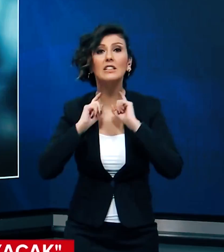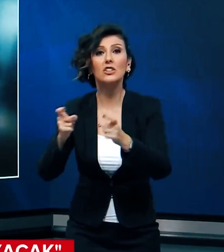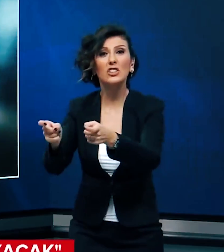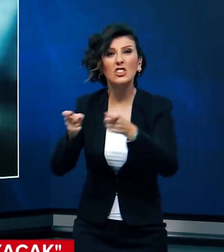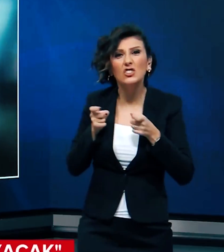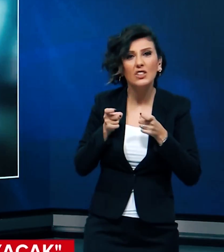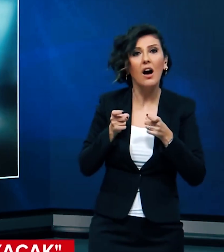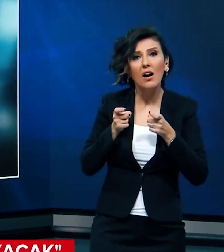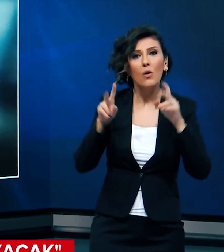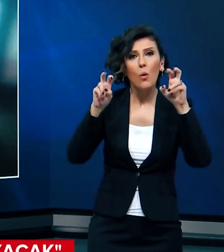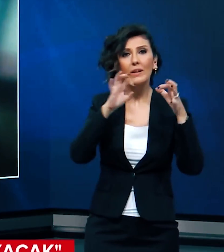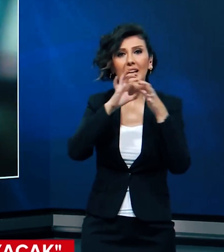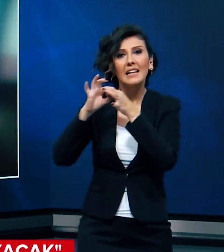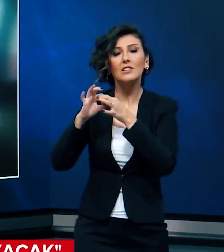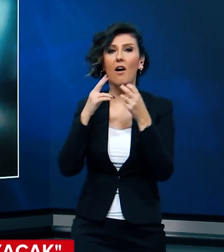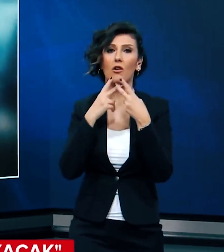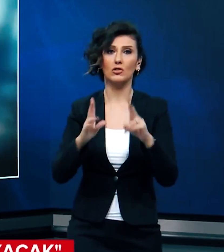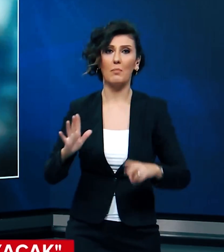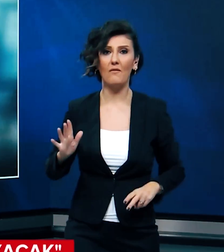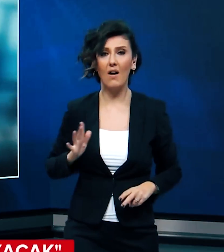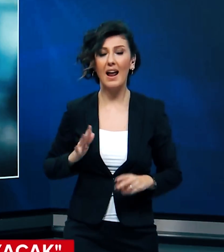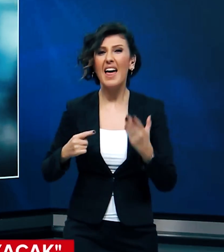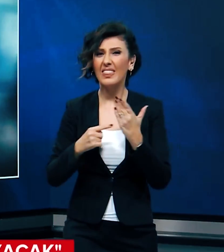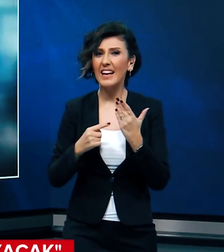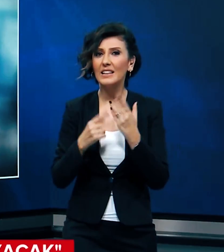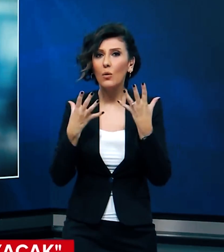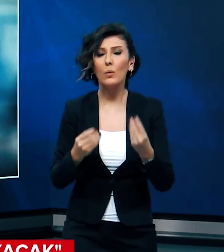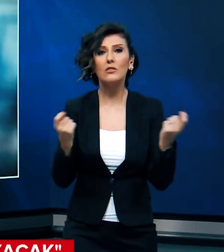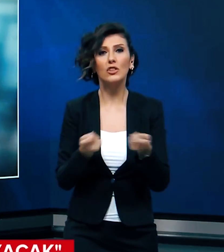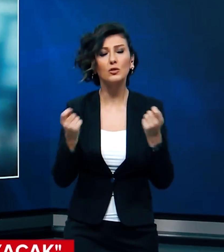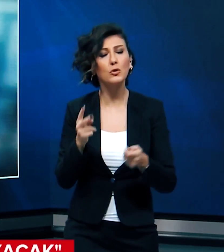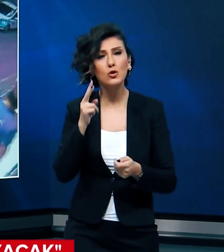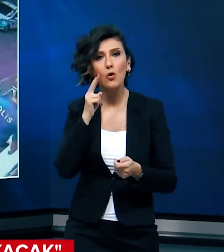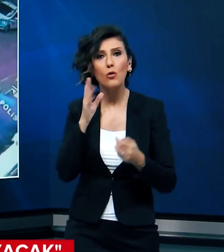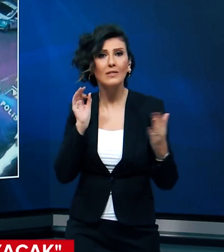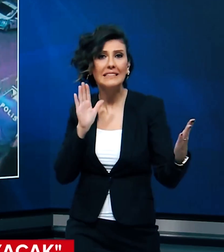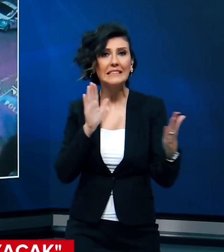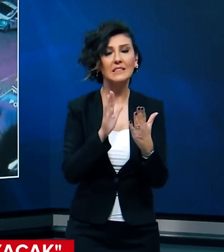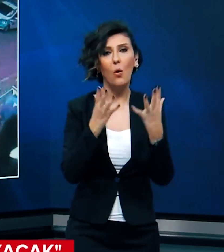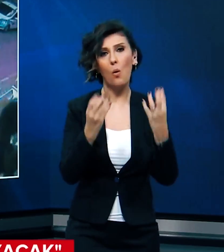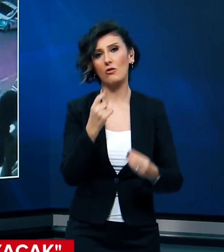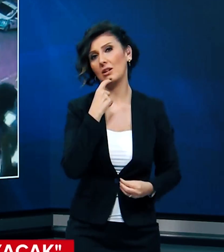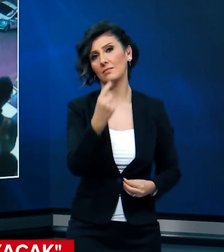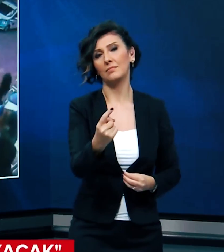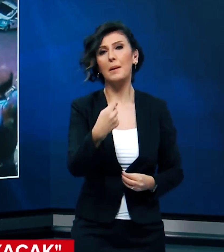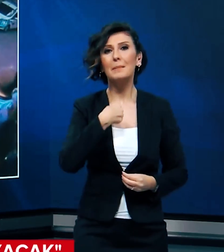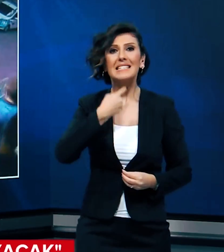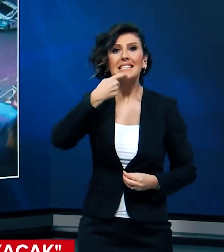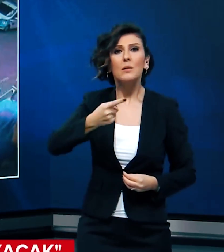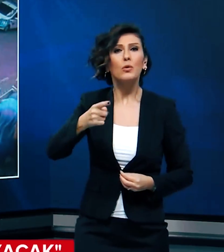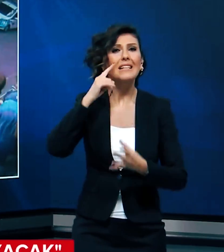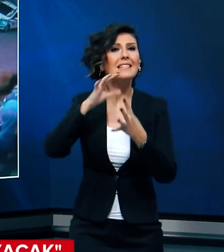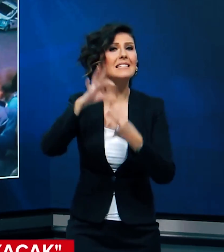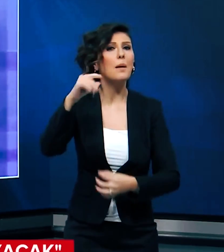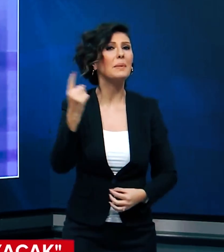olmasına ilişkin de önemli açıklamalarda bulundu. Teknik olarak çalışmaları son haline getirdik dedi. Biz dedik ki bu insani bir